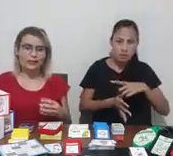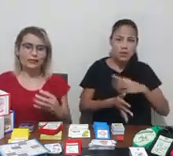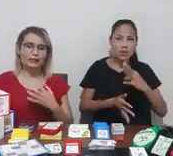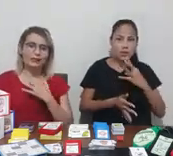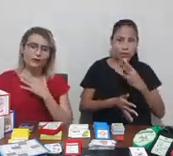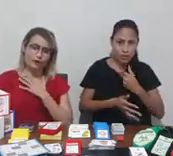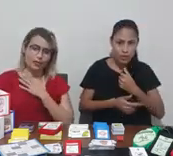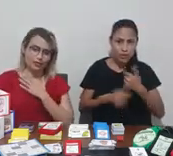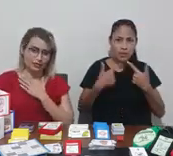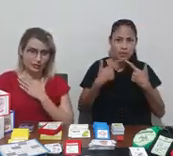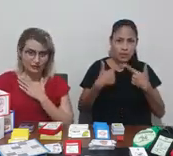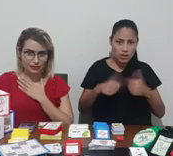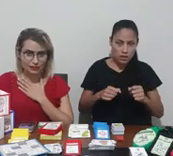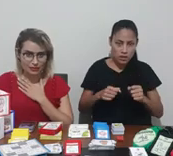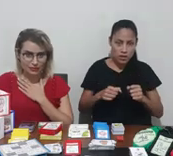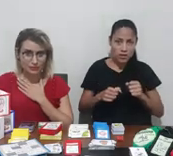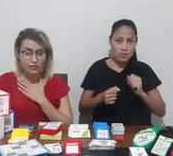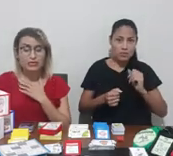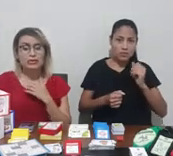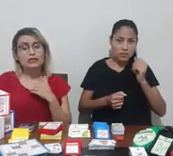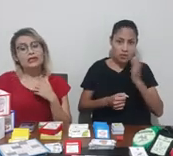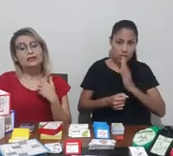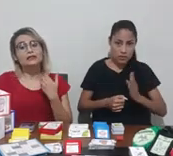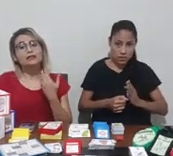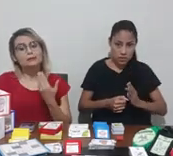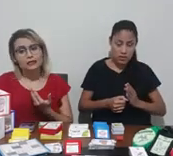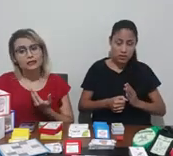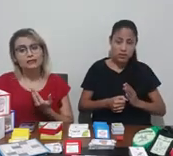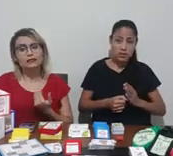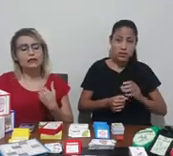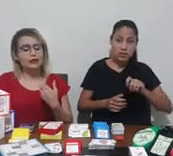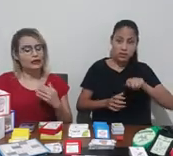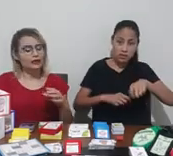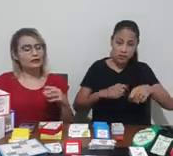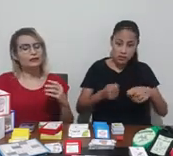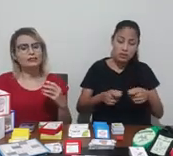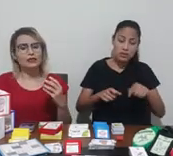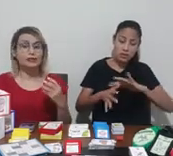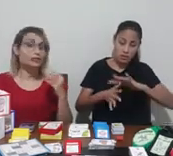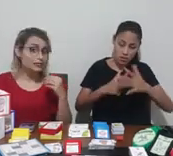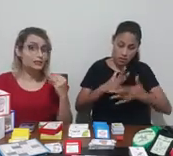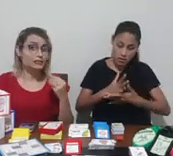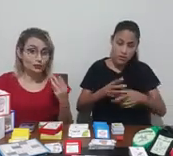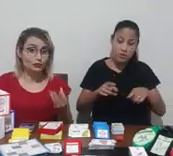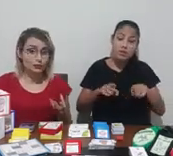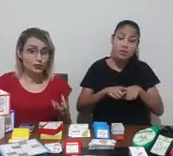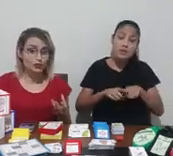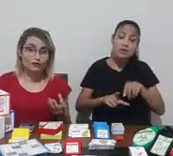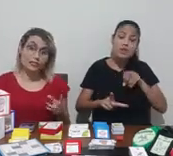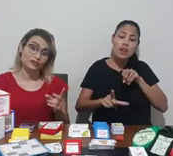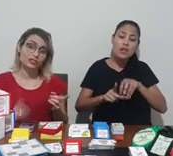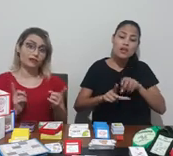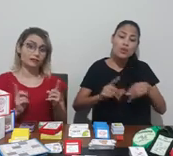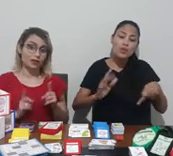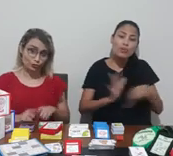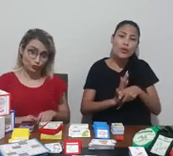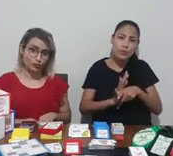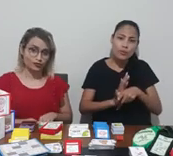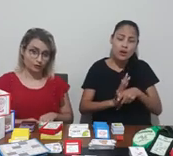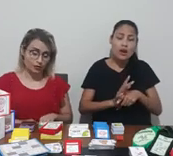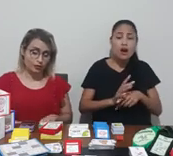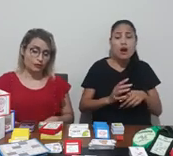da língua brasileira de sinais e ele também tem aquela licenciatura específica. Às vezes tem até